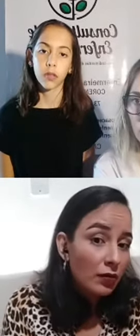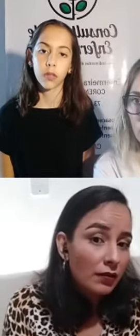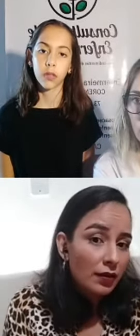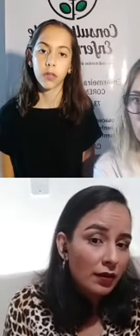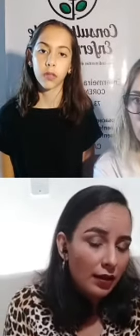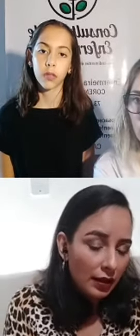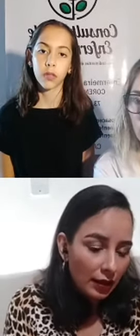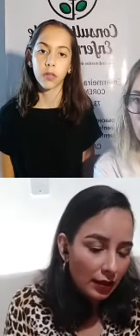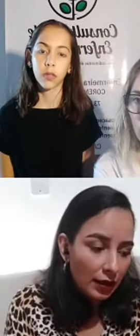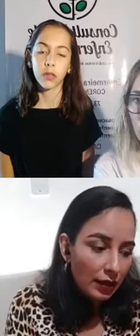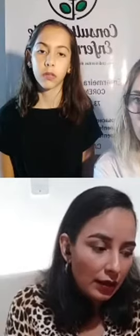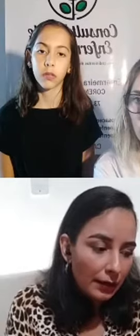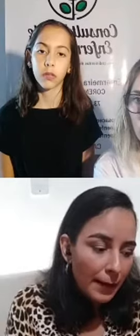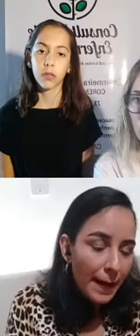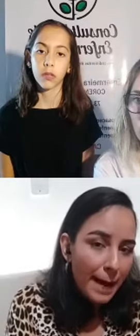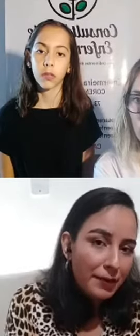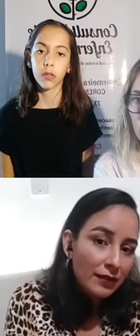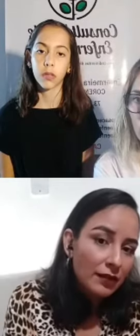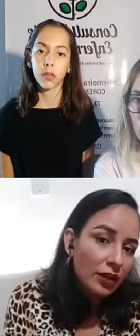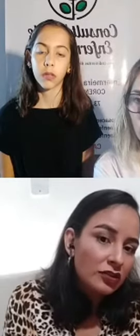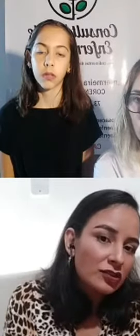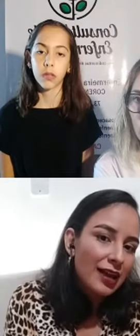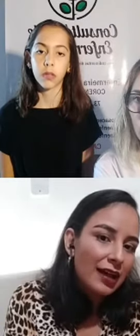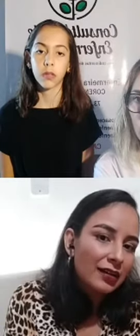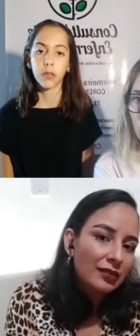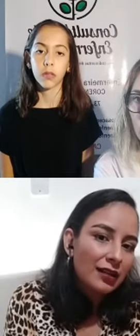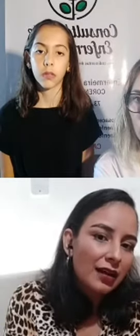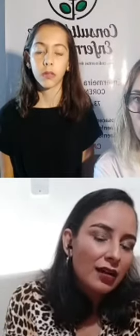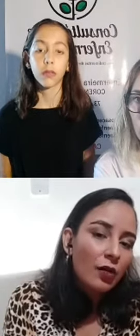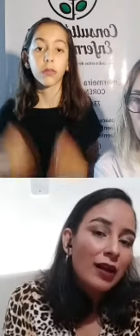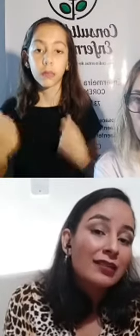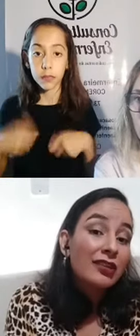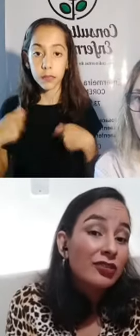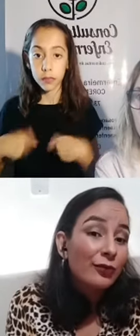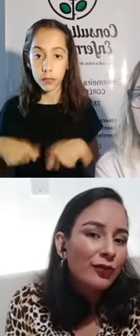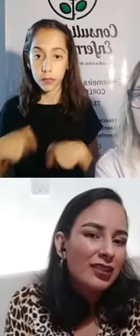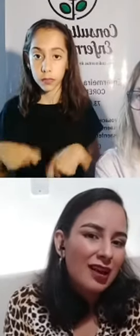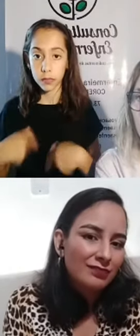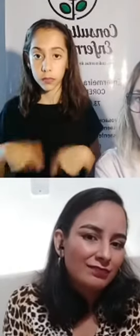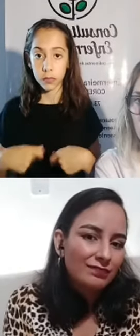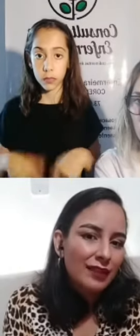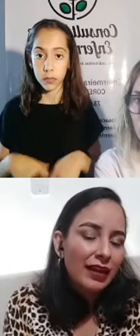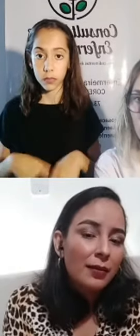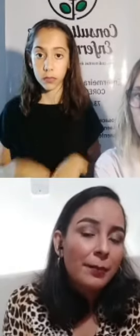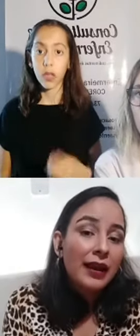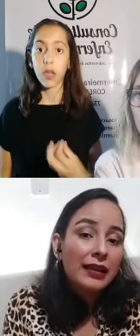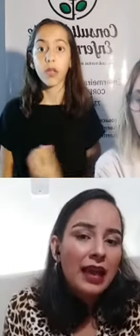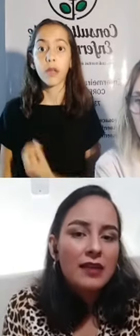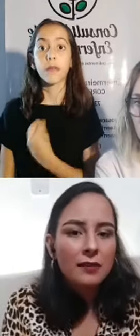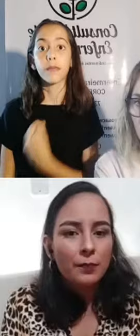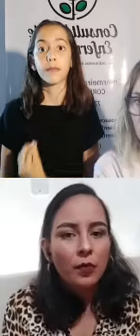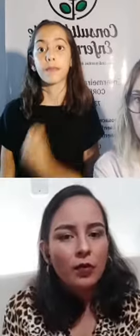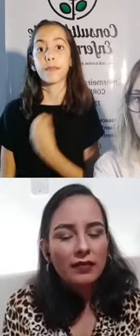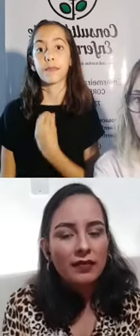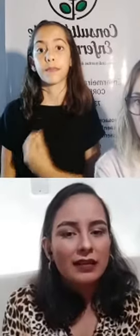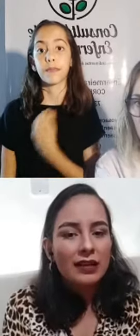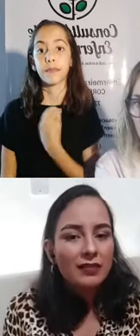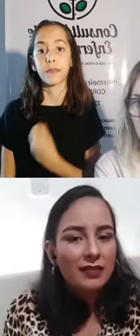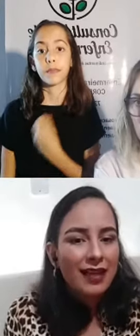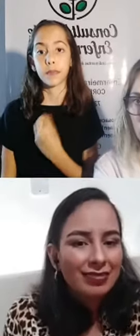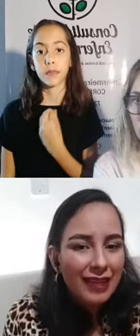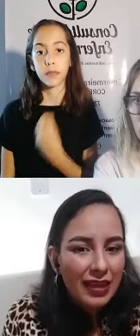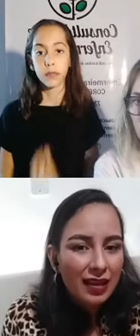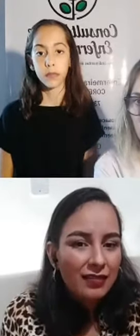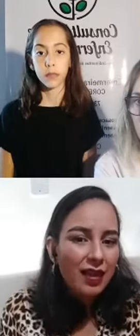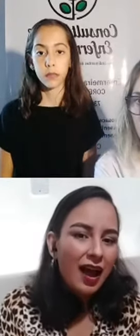outra coisa. É preciso que a gente garanta qualidade de vida, né? Para que expor essas crianças